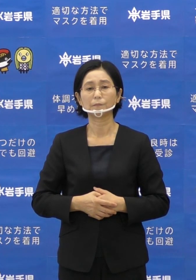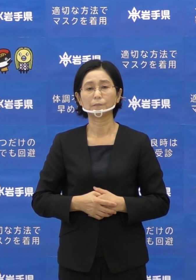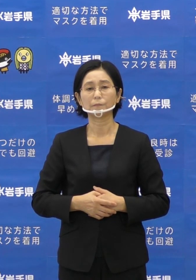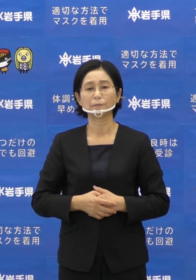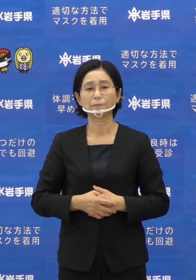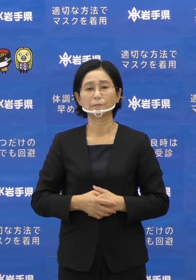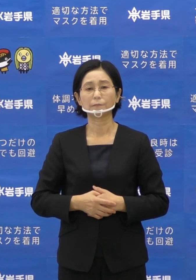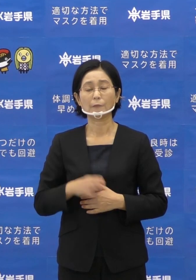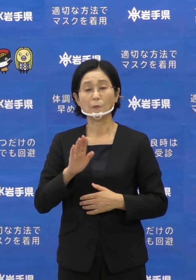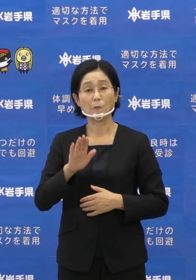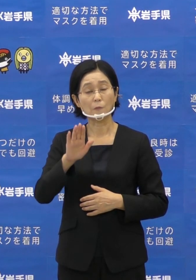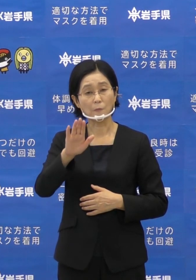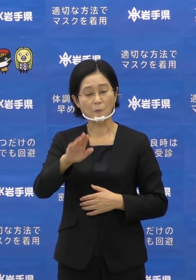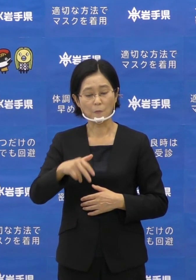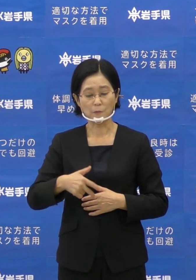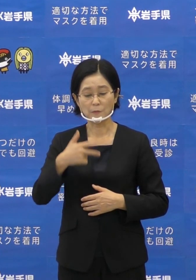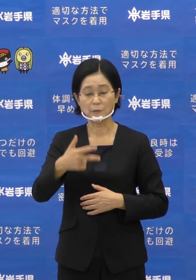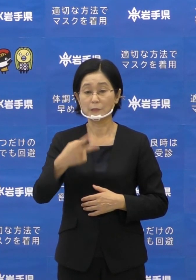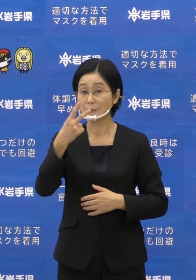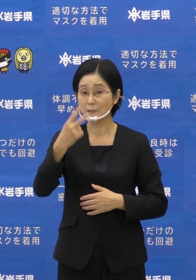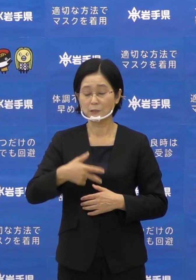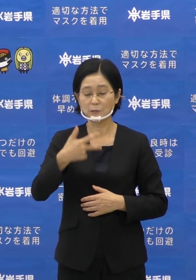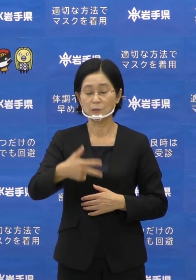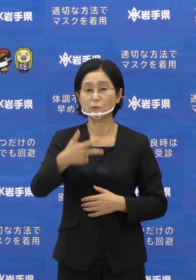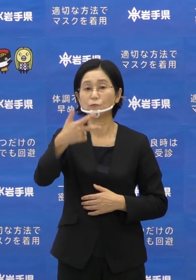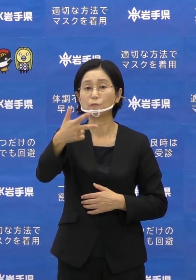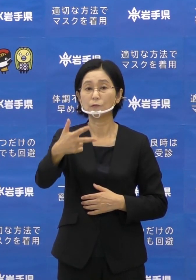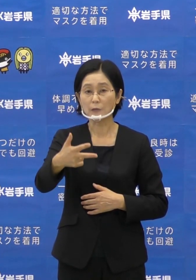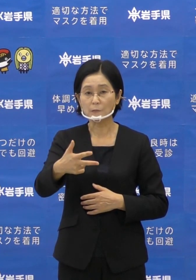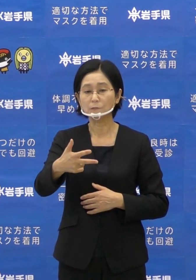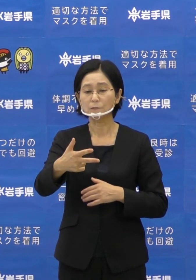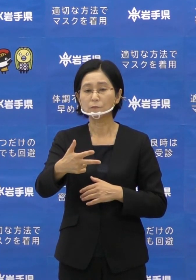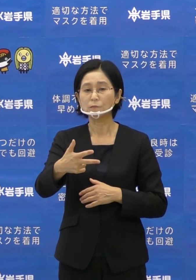また今から2週間先などもこう考えた場合に